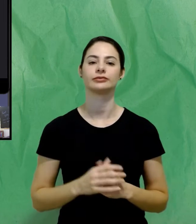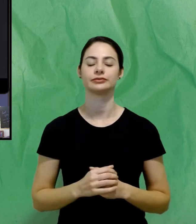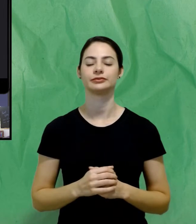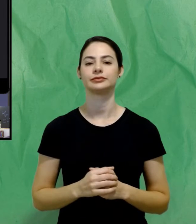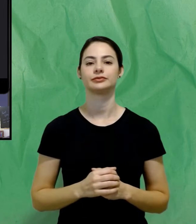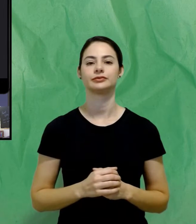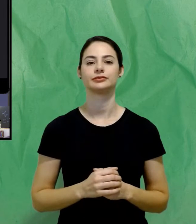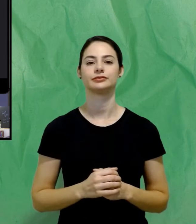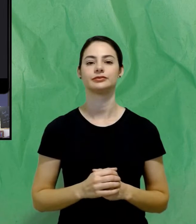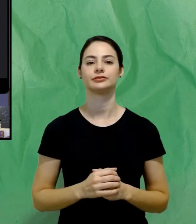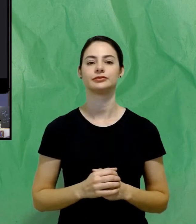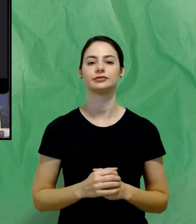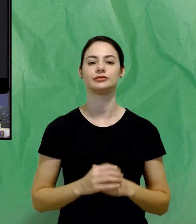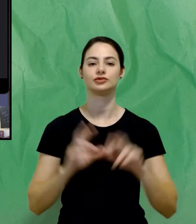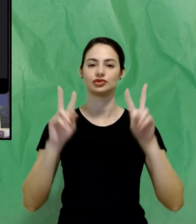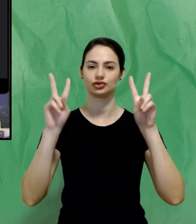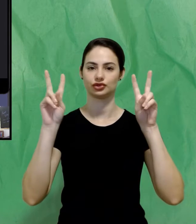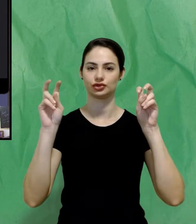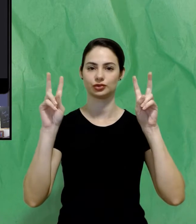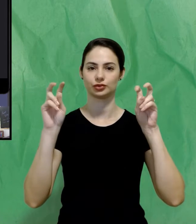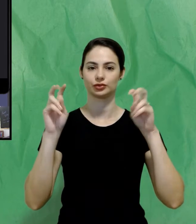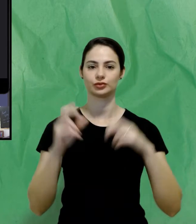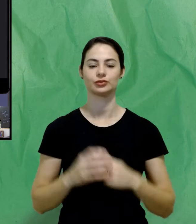pegar aqui esse título